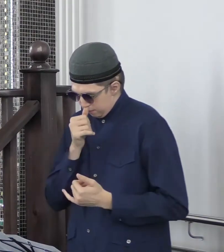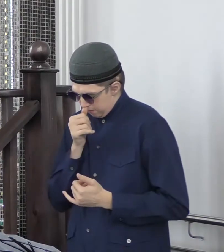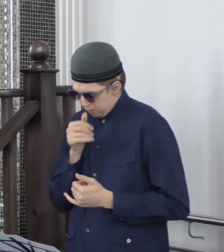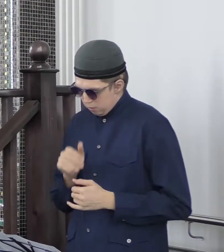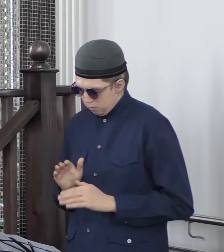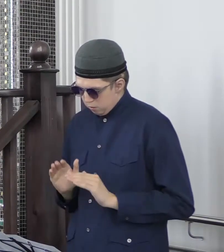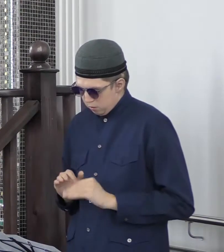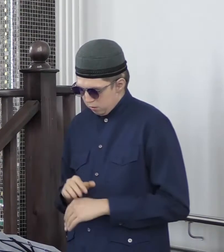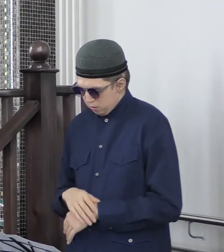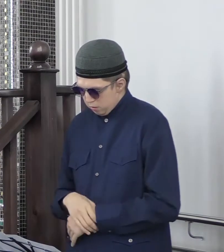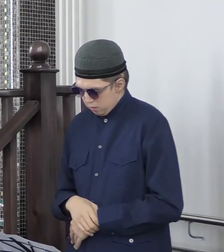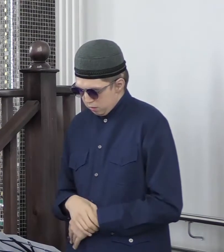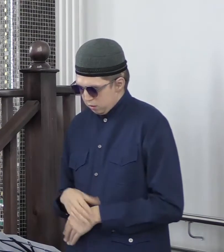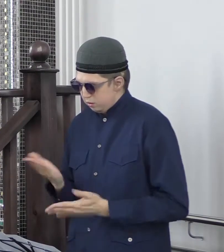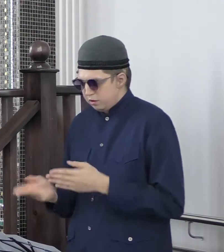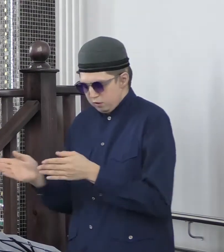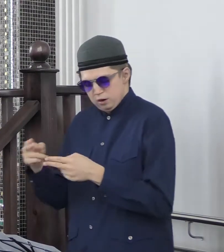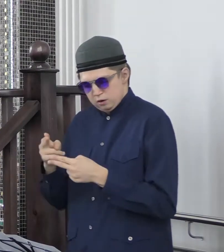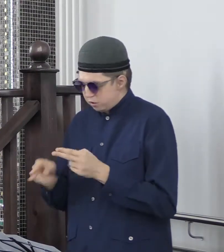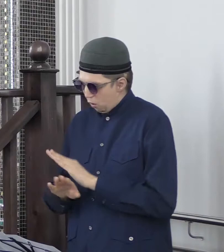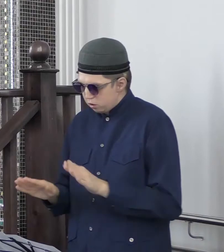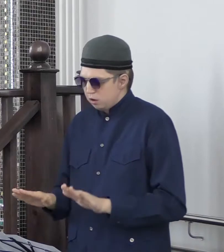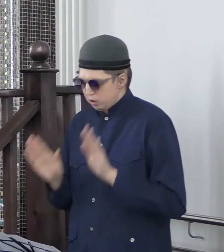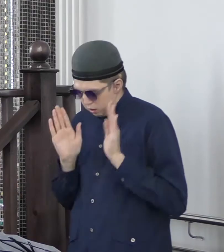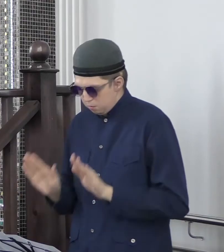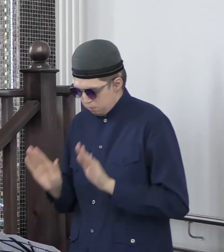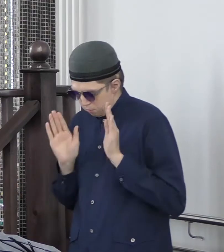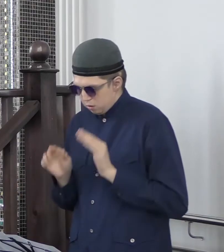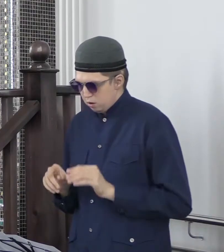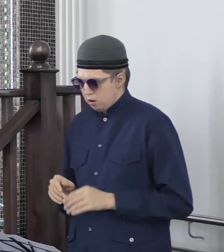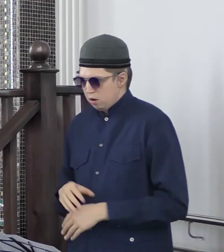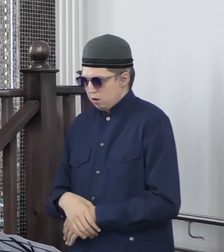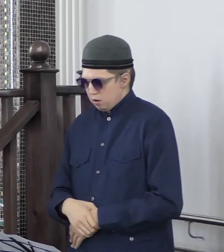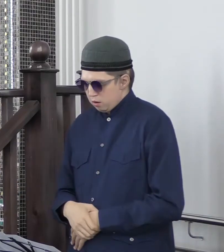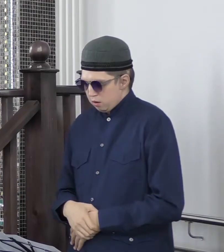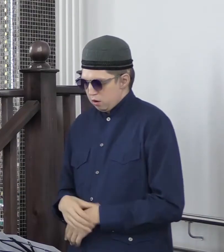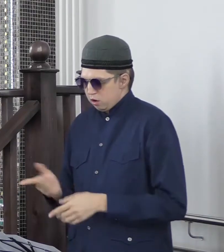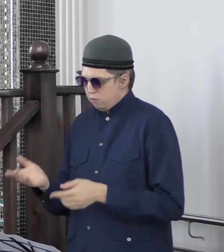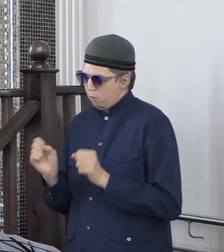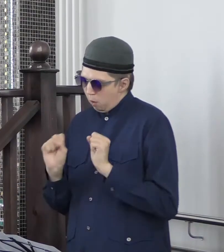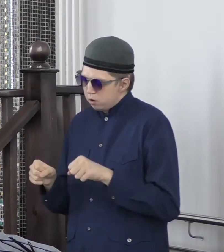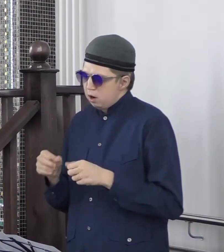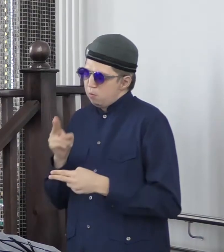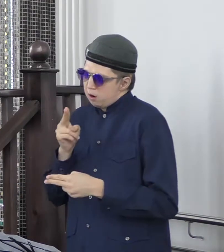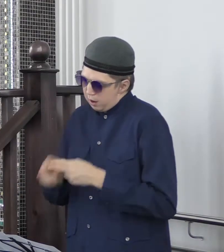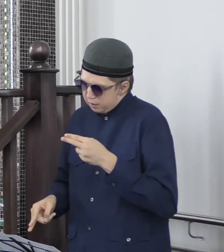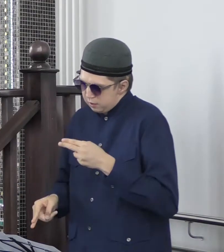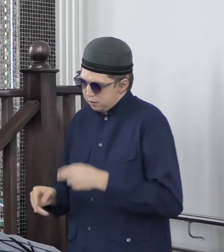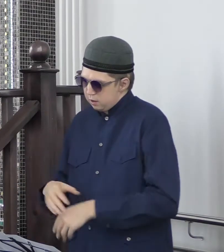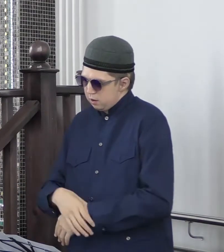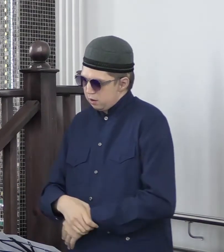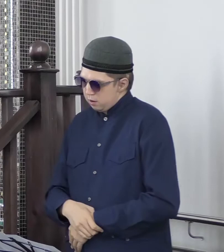namazı. İstini zahmet, sen de. Top, ты уже можешь немножко прекратить. Вадрибуха деген